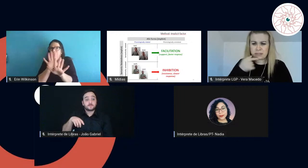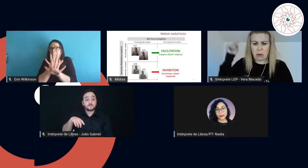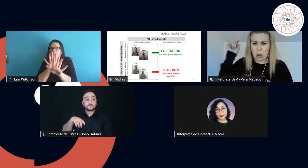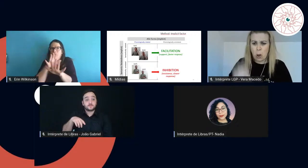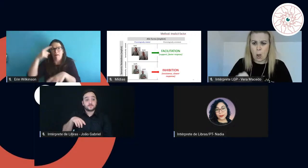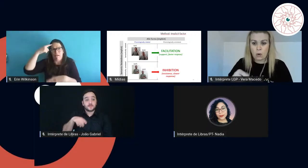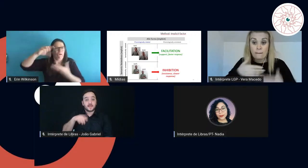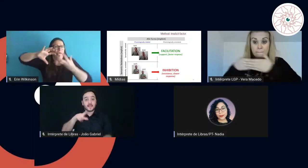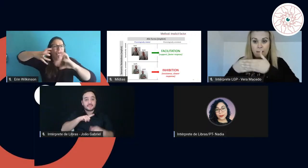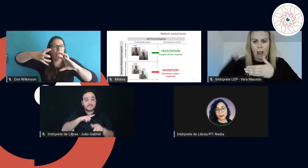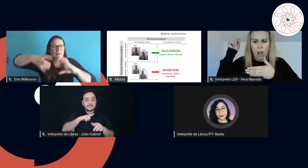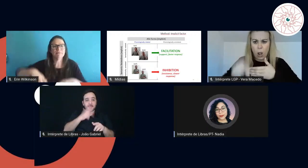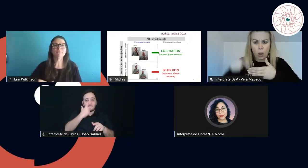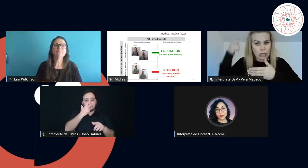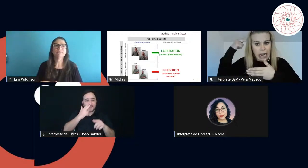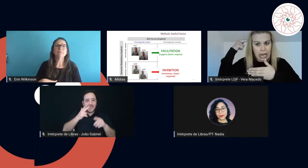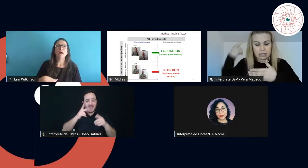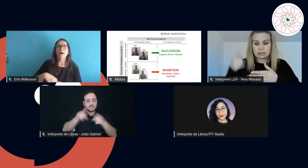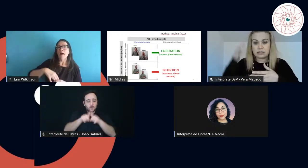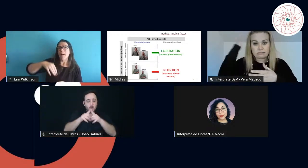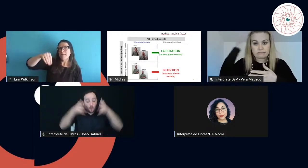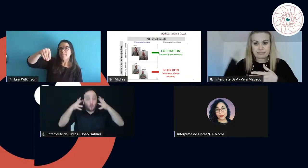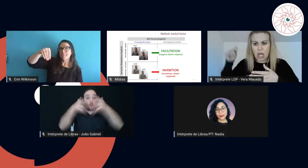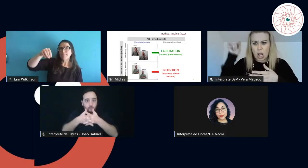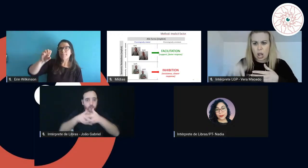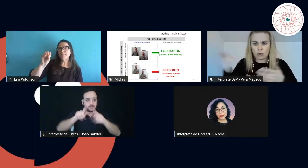termos eh que se